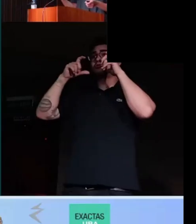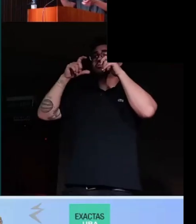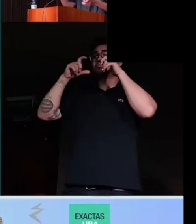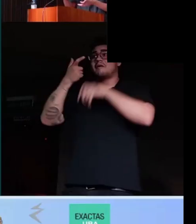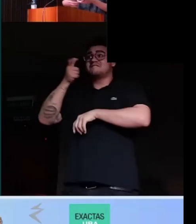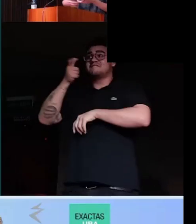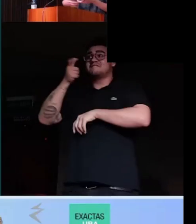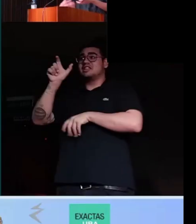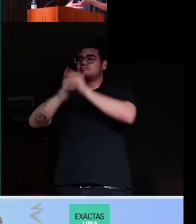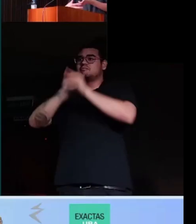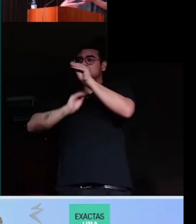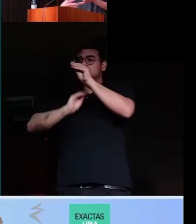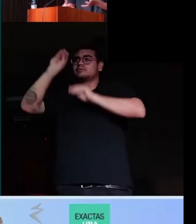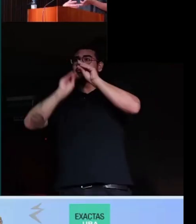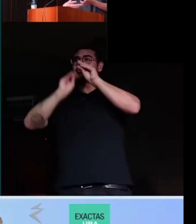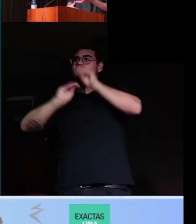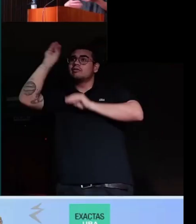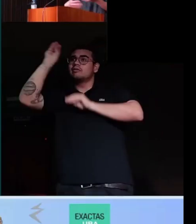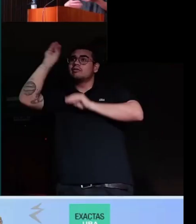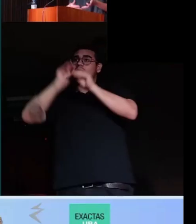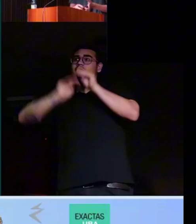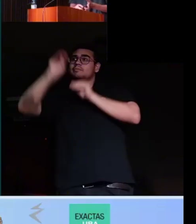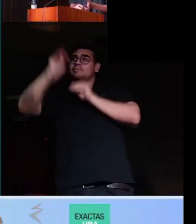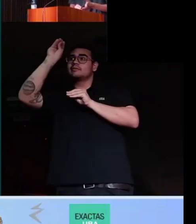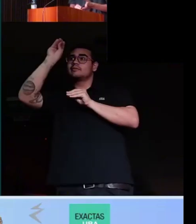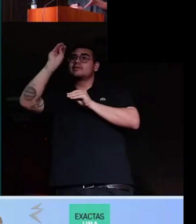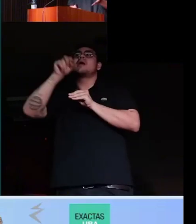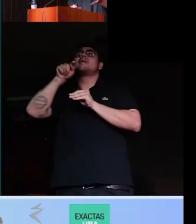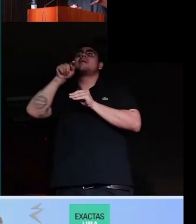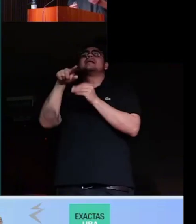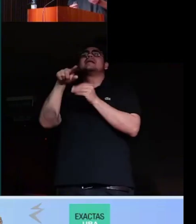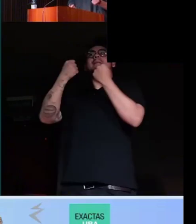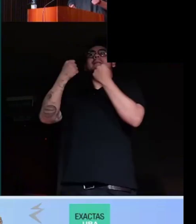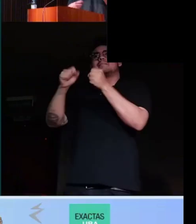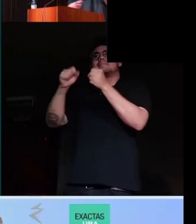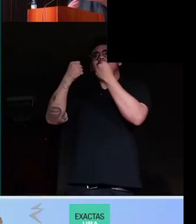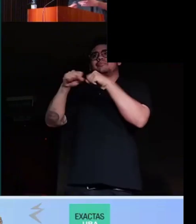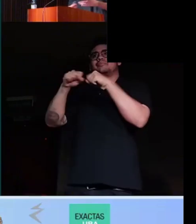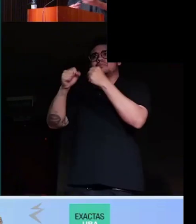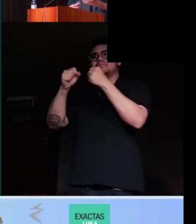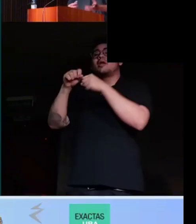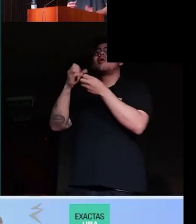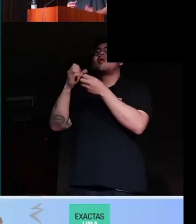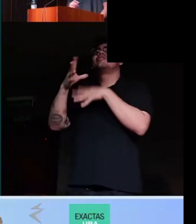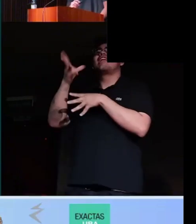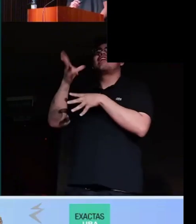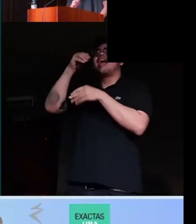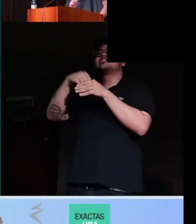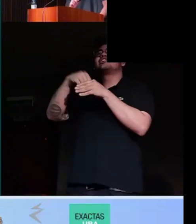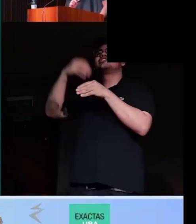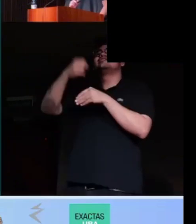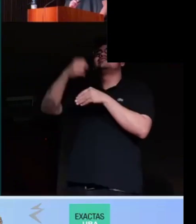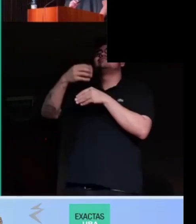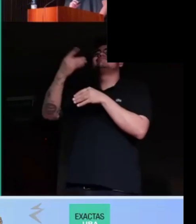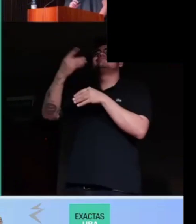para que crezca y se empiece a entrenar porque utiliza inteligencia artificial.